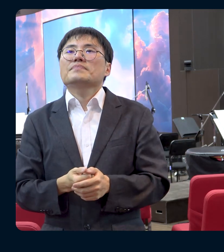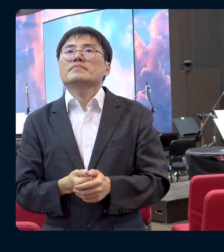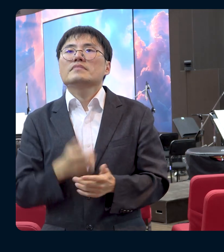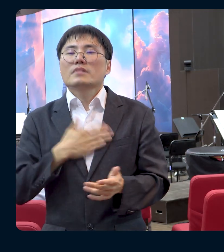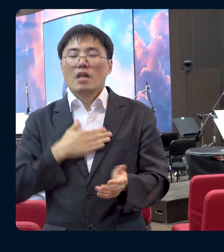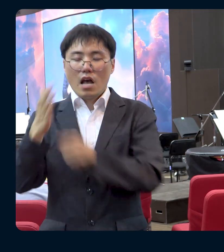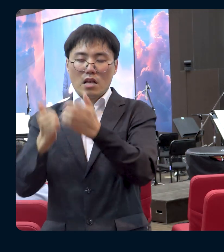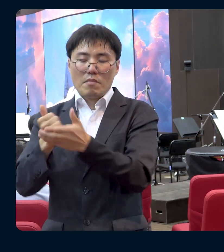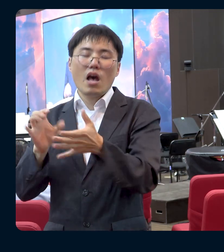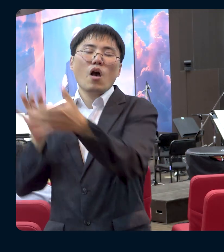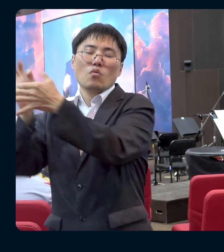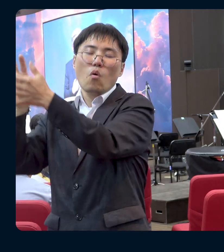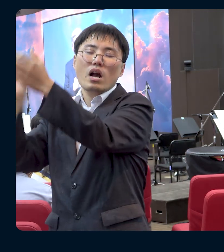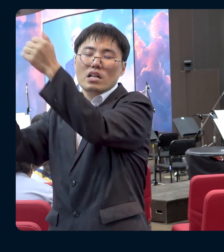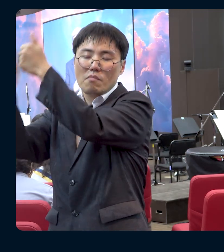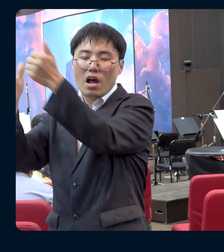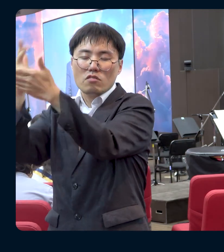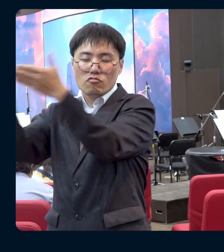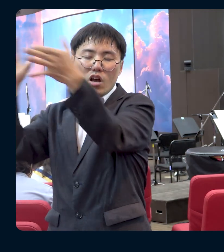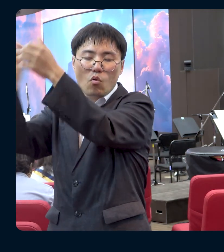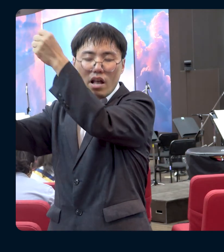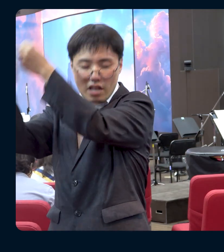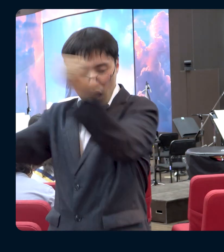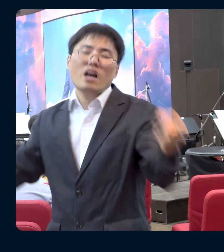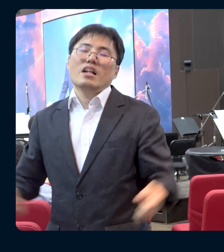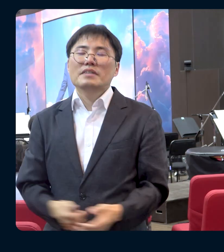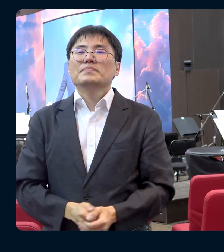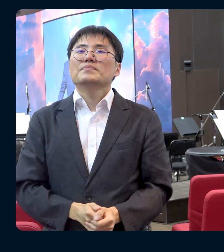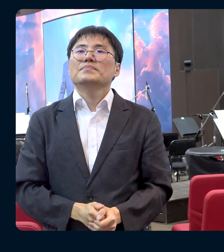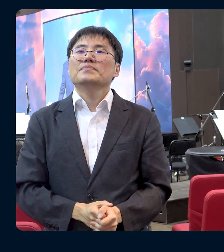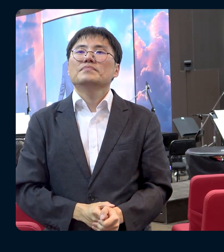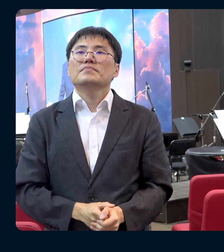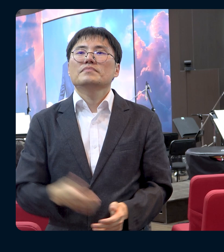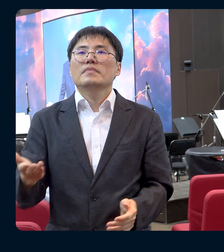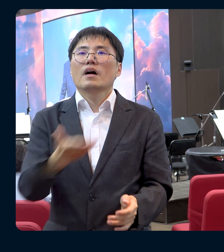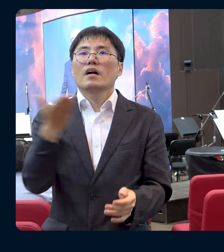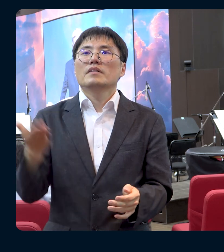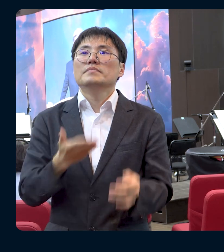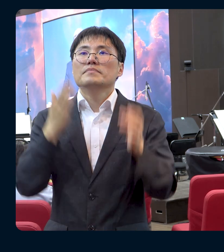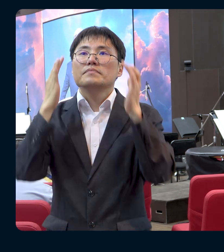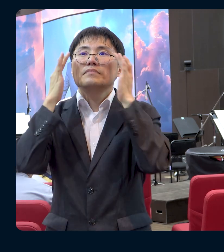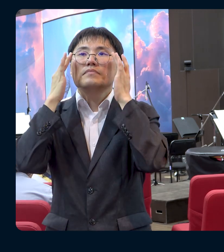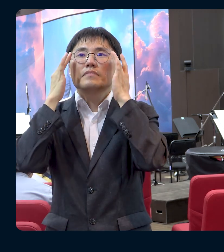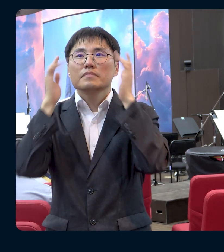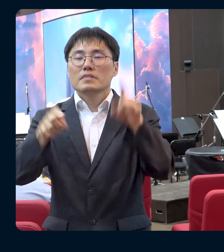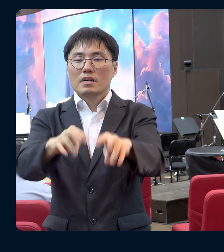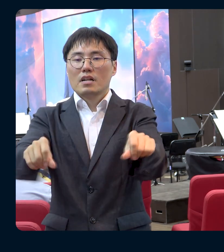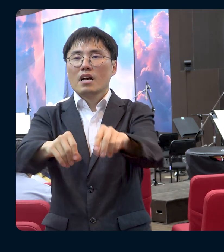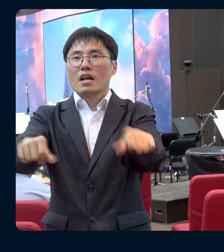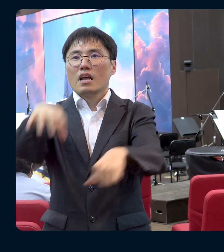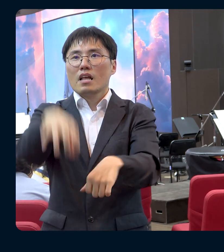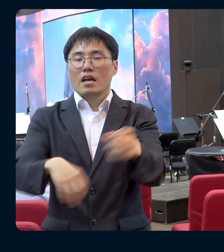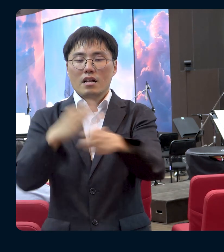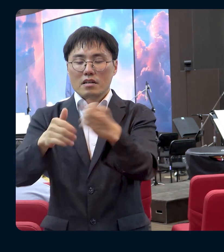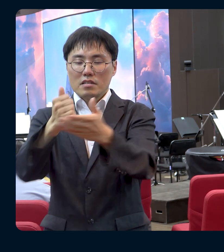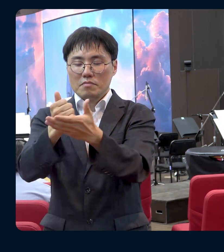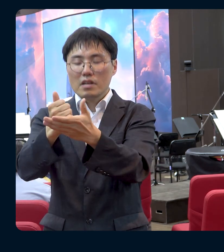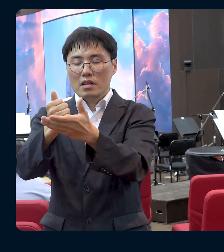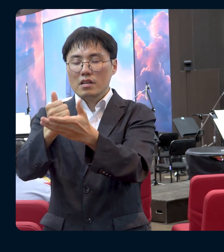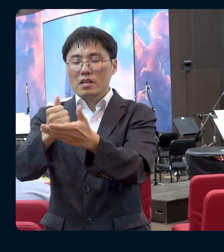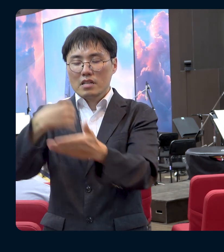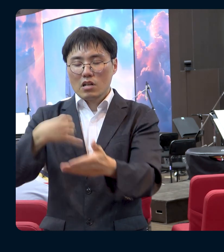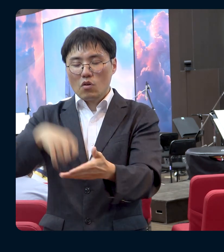있는 거예요. 난 하나님께 속한 자니까. 난 주님께 속한 자니까. 여러분, 이